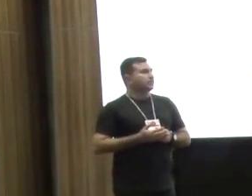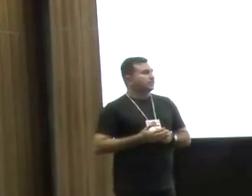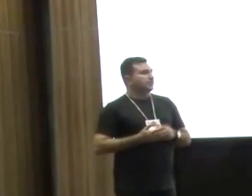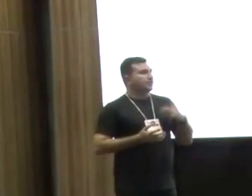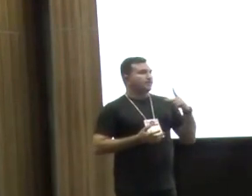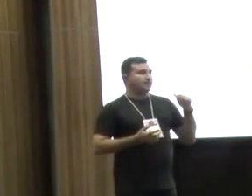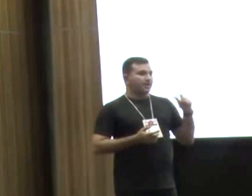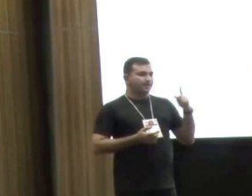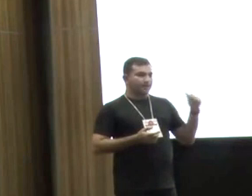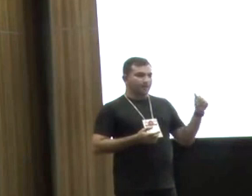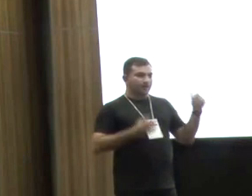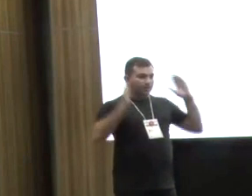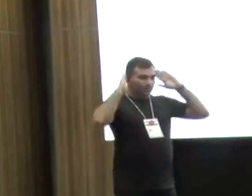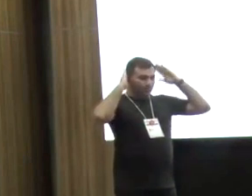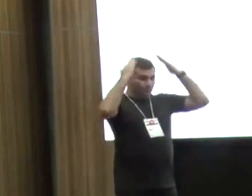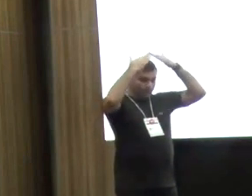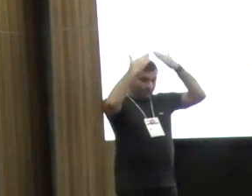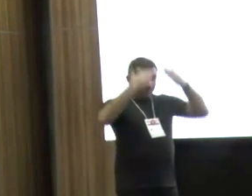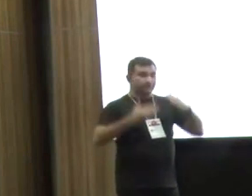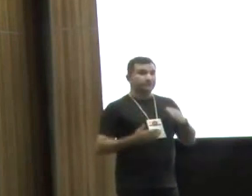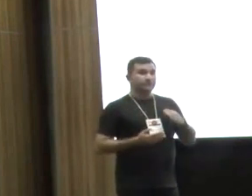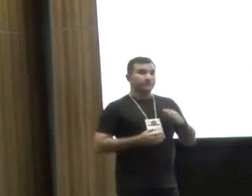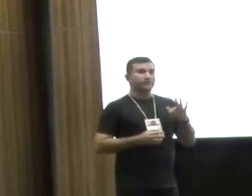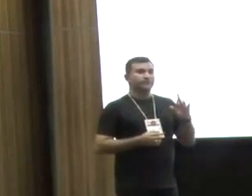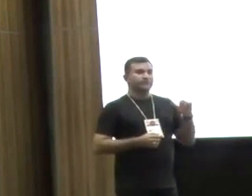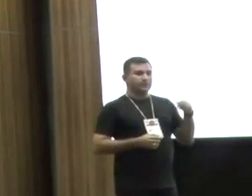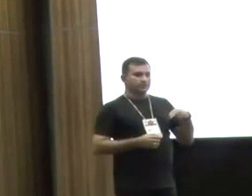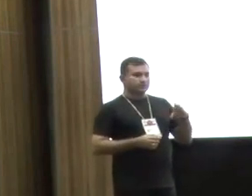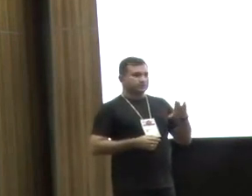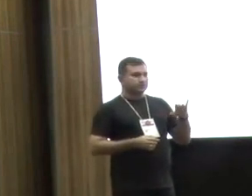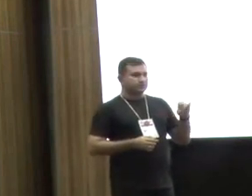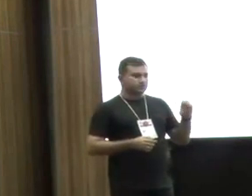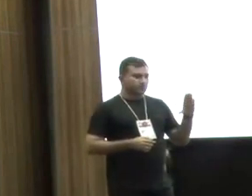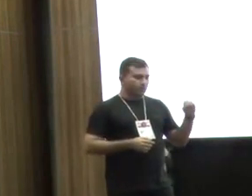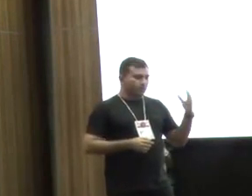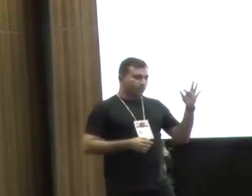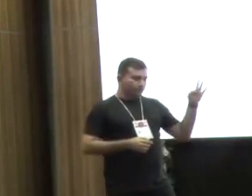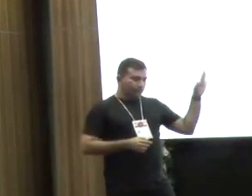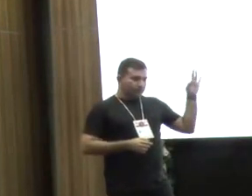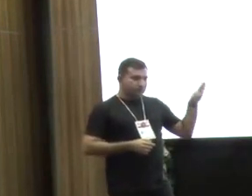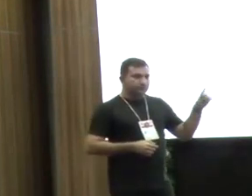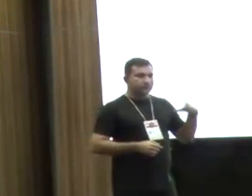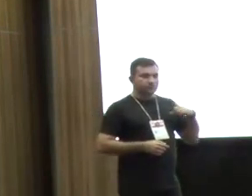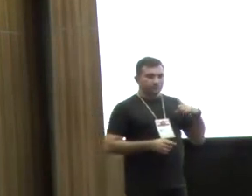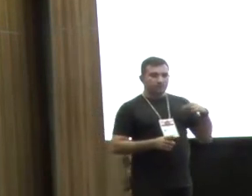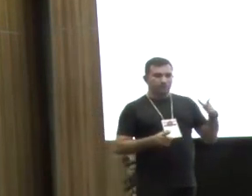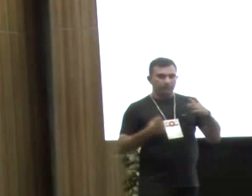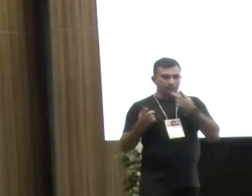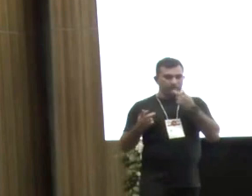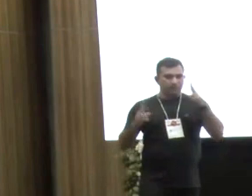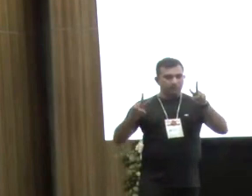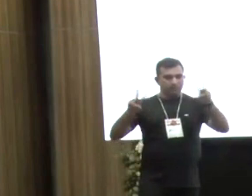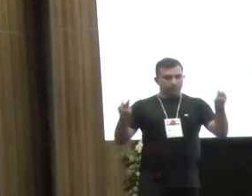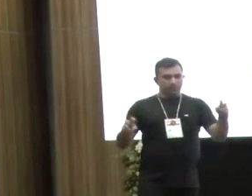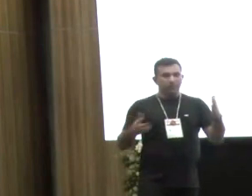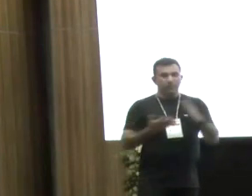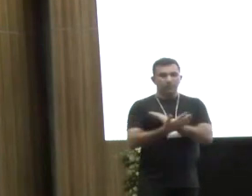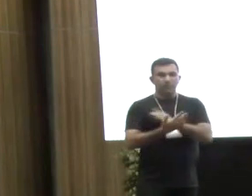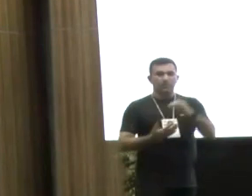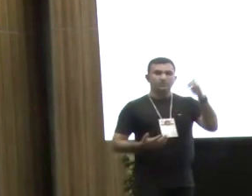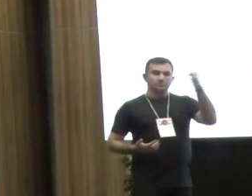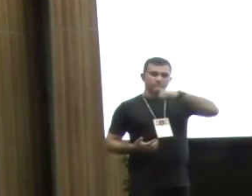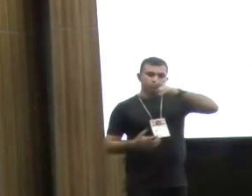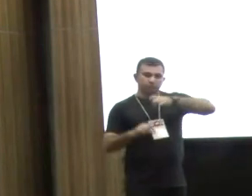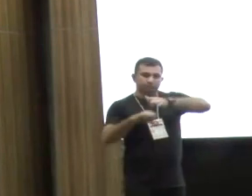das comunicações. E o Papa fazia uma abordagem sobre as inverdades, as pós-verdades e as